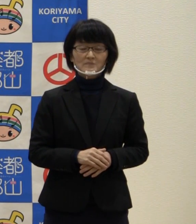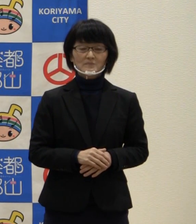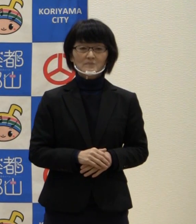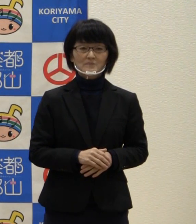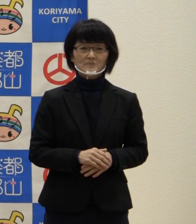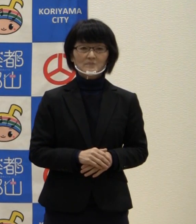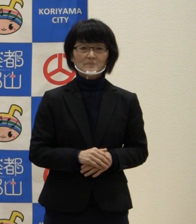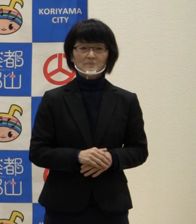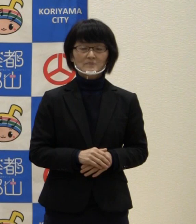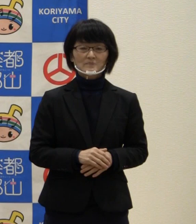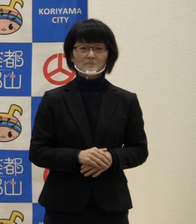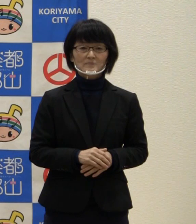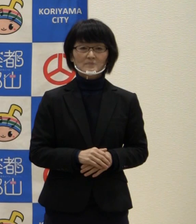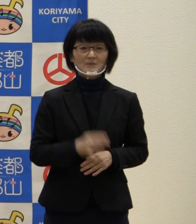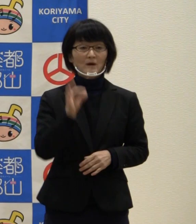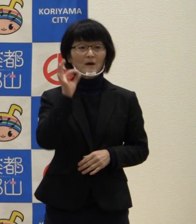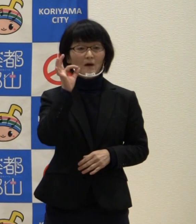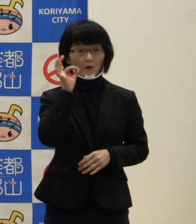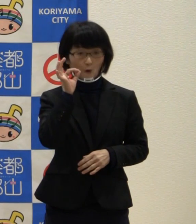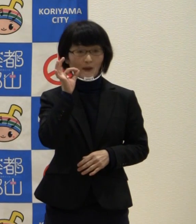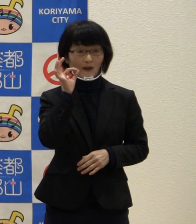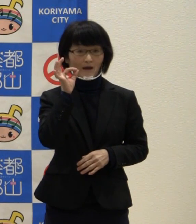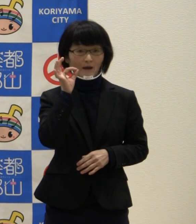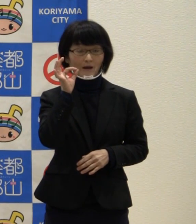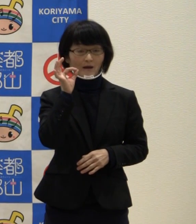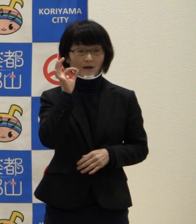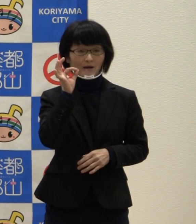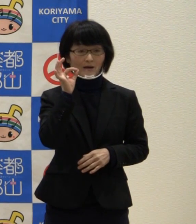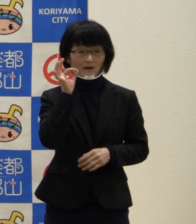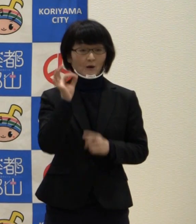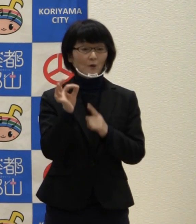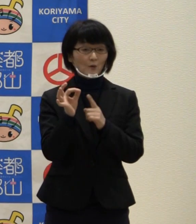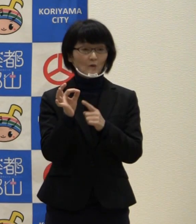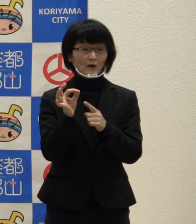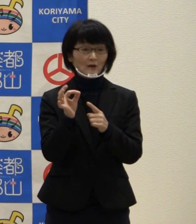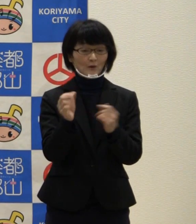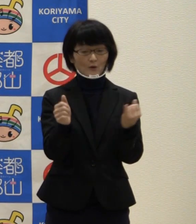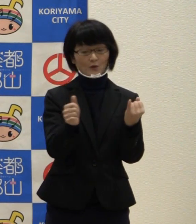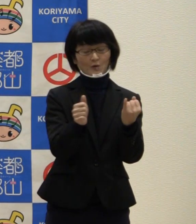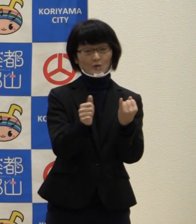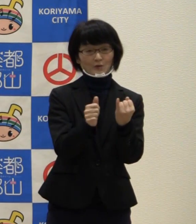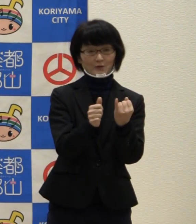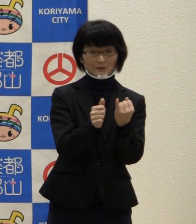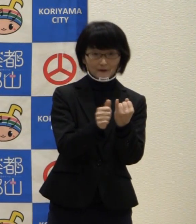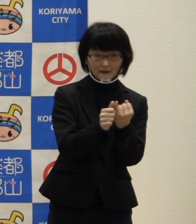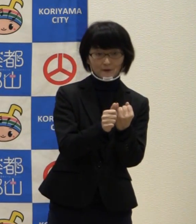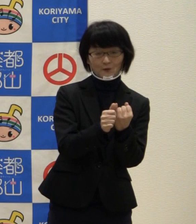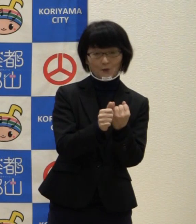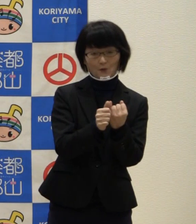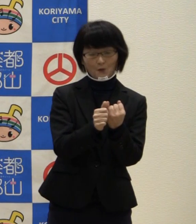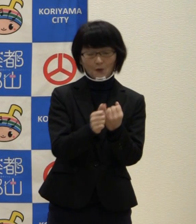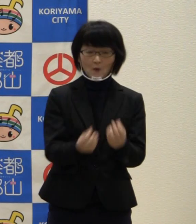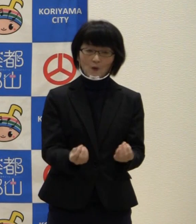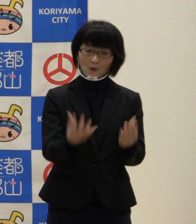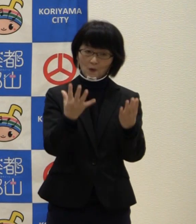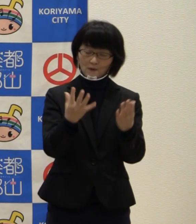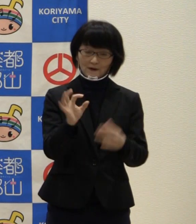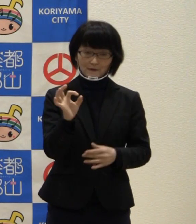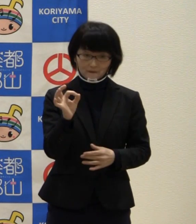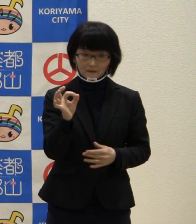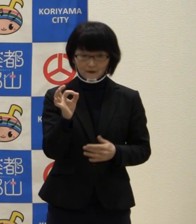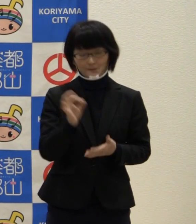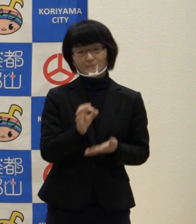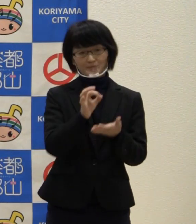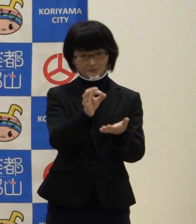それからそのお米をですね、出産お祝い品として提供するということで、ものでござい